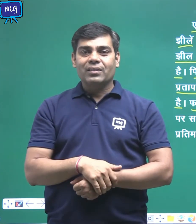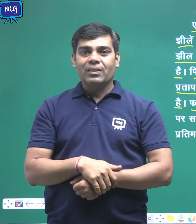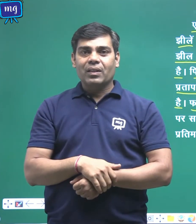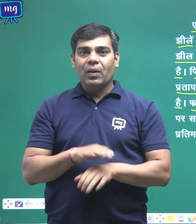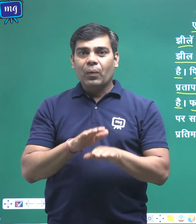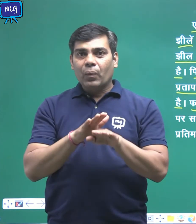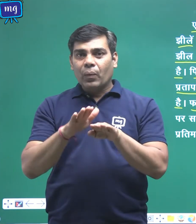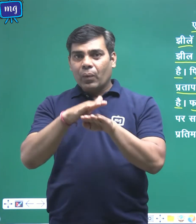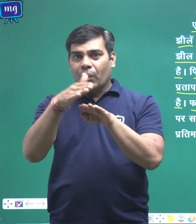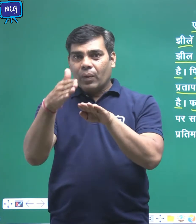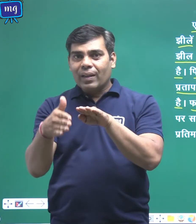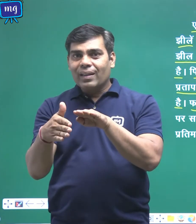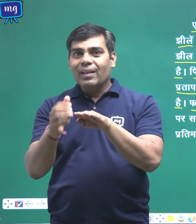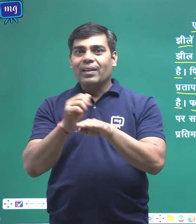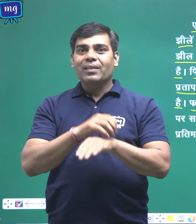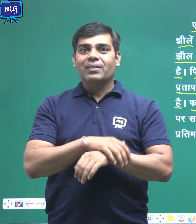किनारे